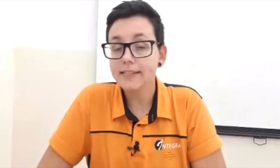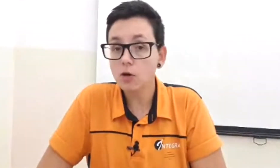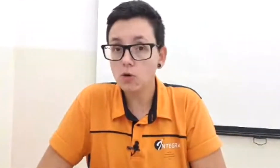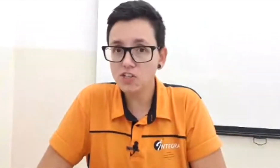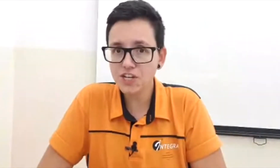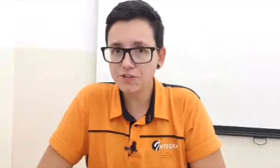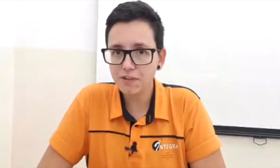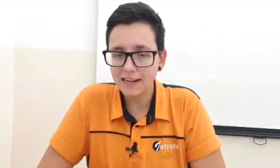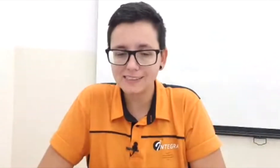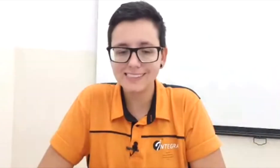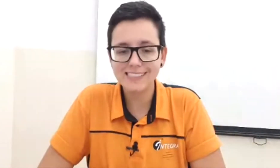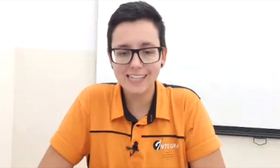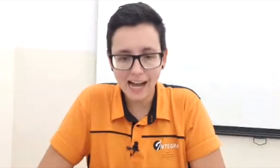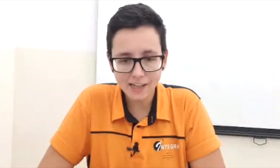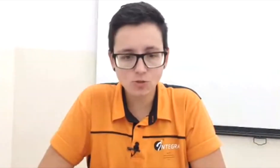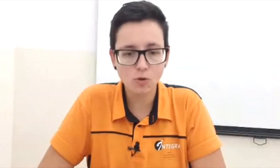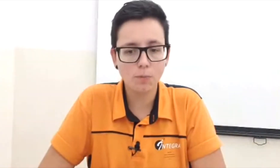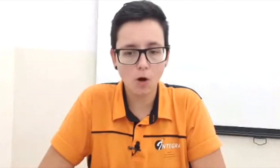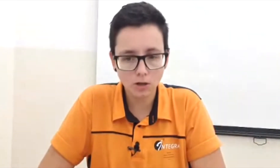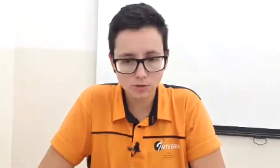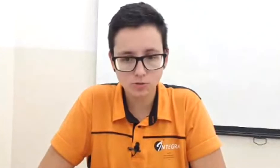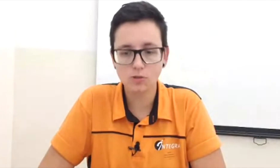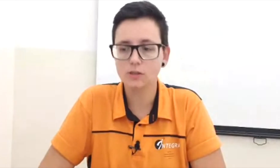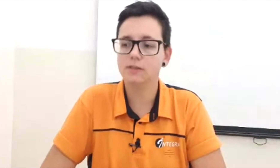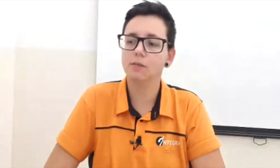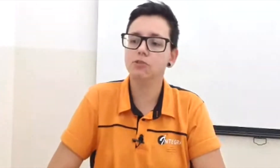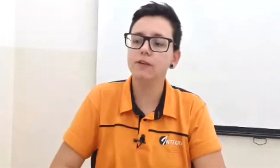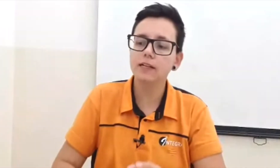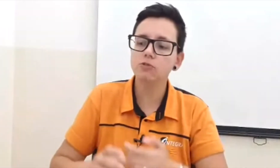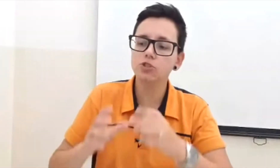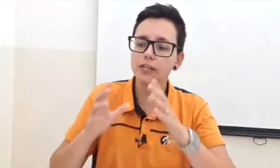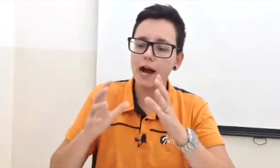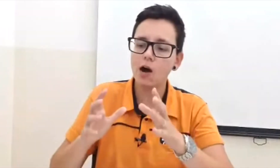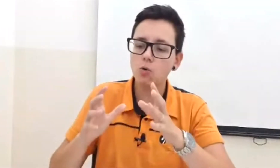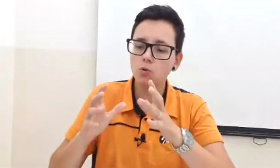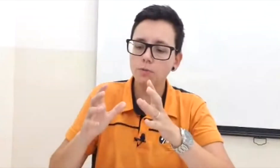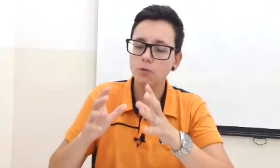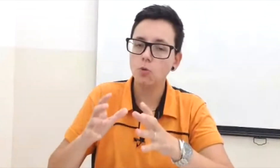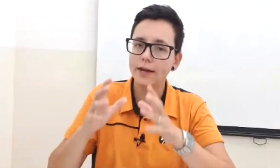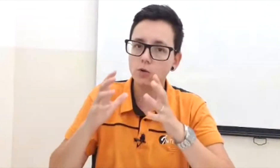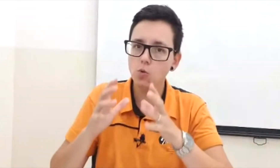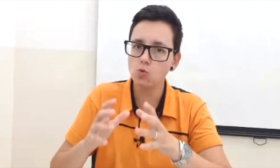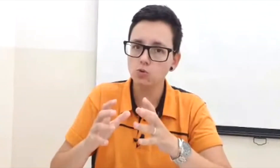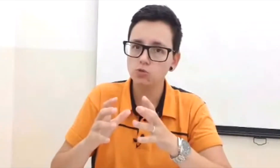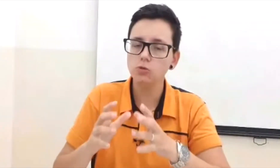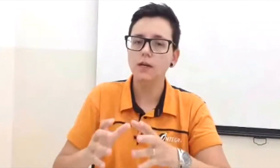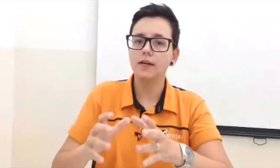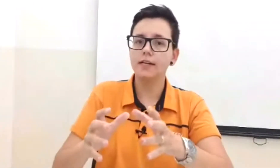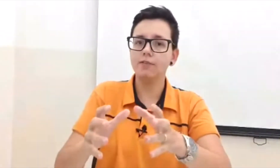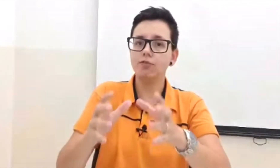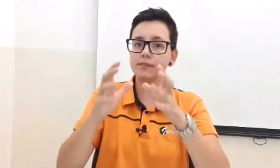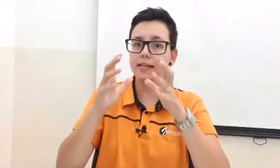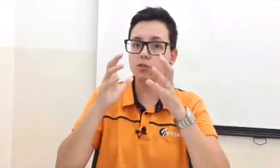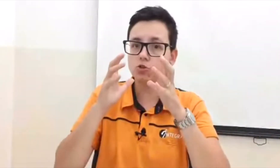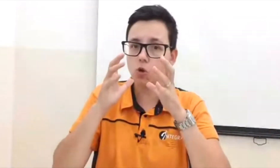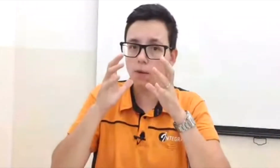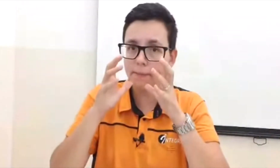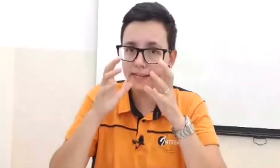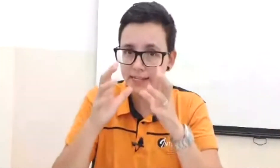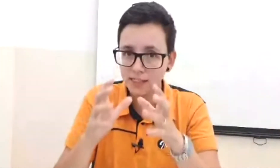quando a gente fala de sinais compostos, nós estamos falando de algo, um recurso, que você